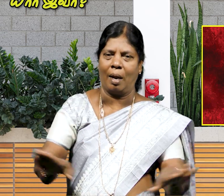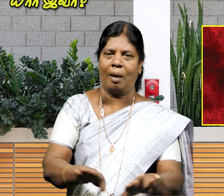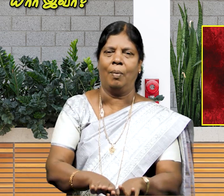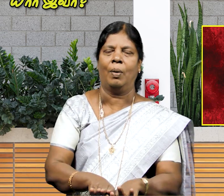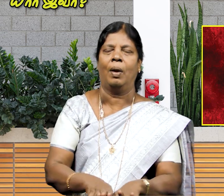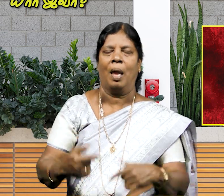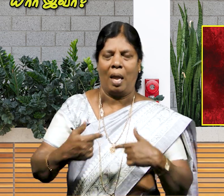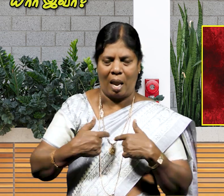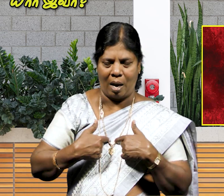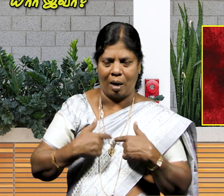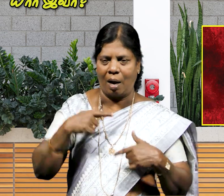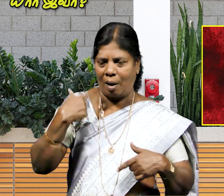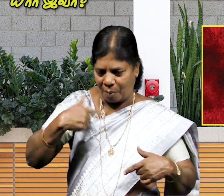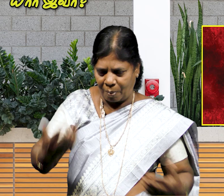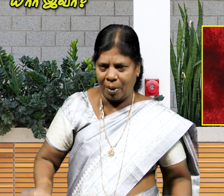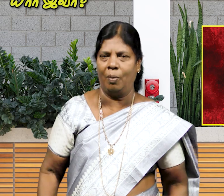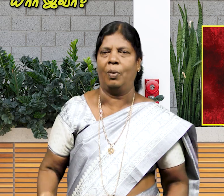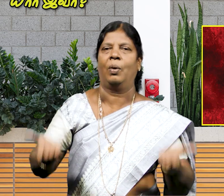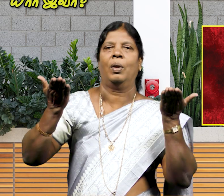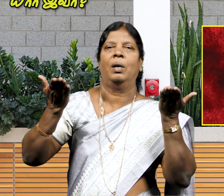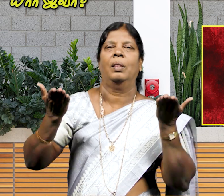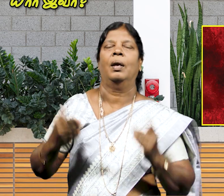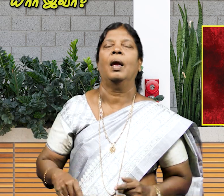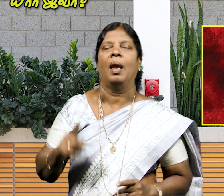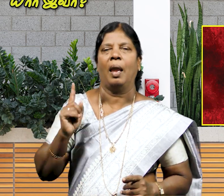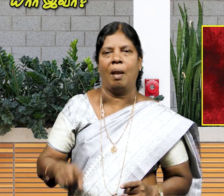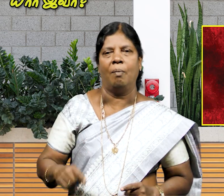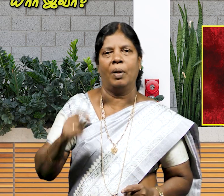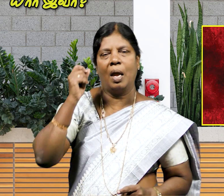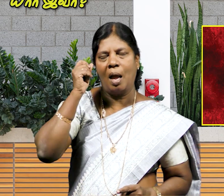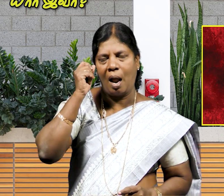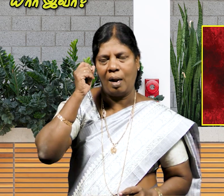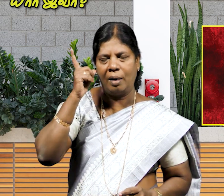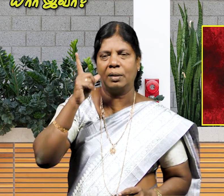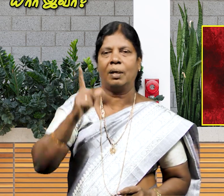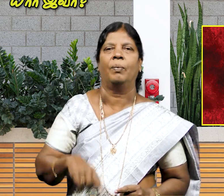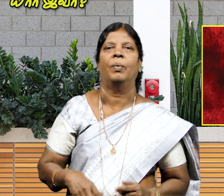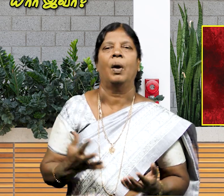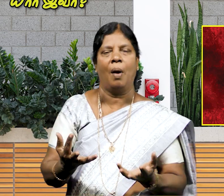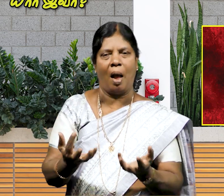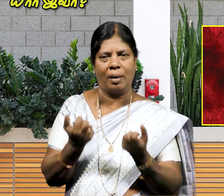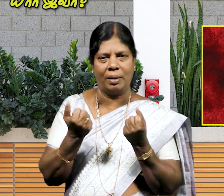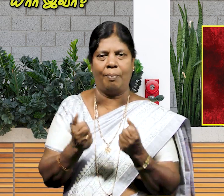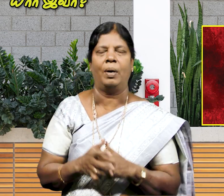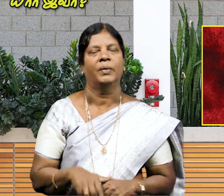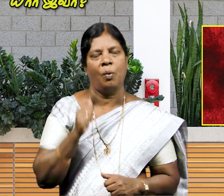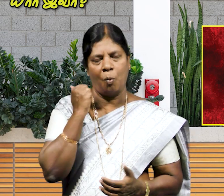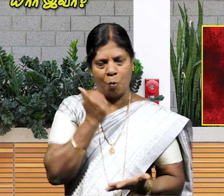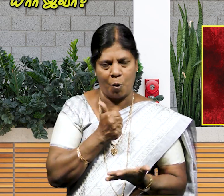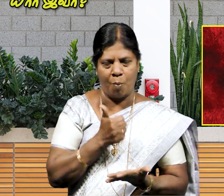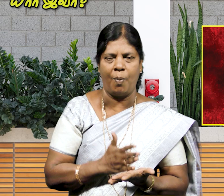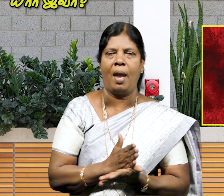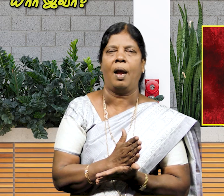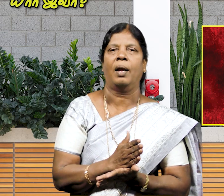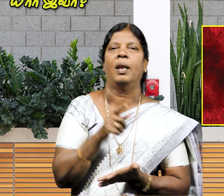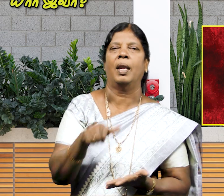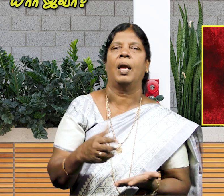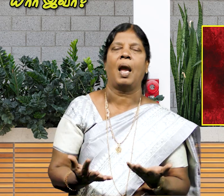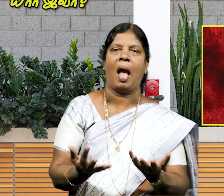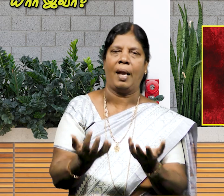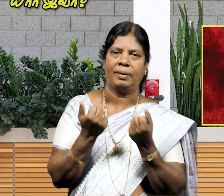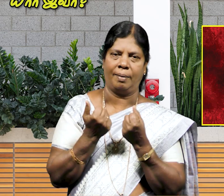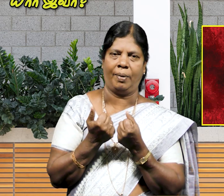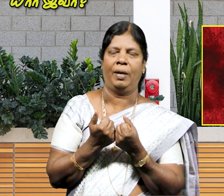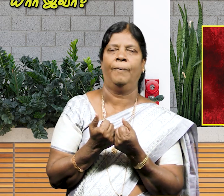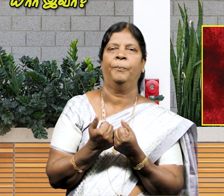மரித்தார், எனக்காகத்தான் அடக்கம் பண்ணப்பட்டார், எனக்காக மறுபடியும் உயிர் எழுந்தார் என்பதை உங்களாலே அங்கீகரித்துக் கொள்ள